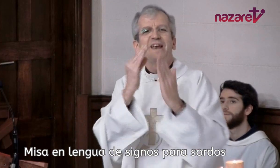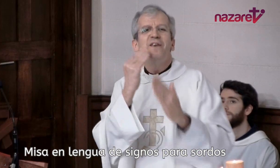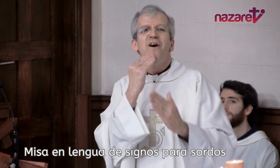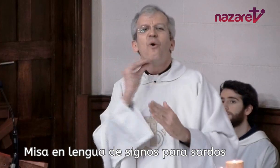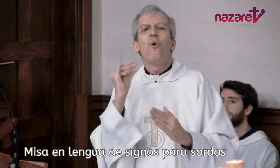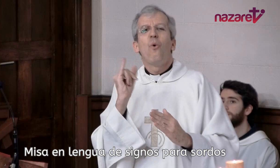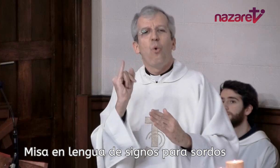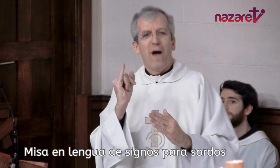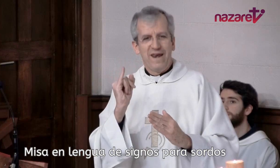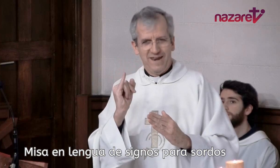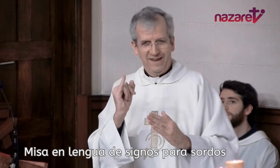San Juan.